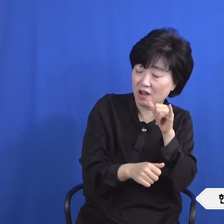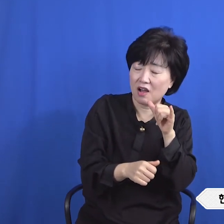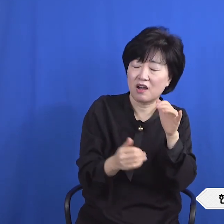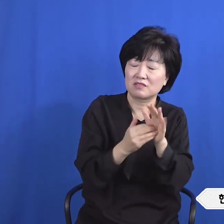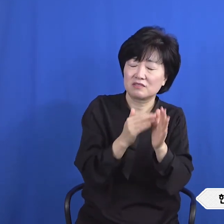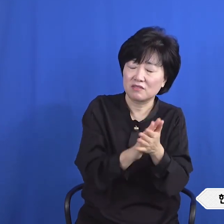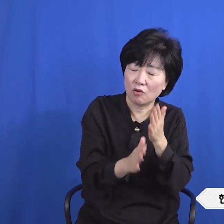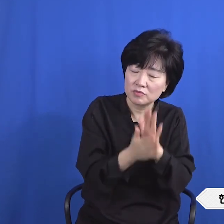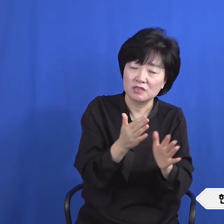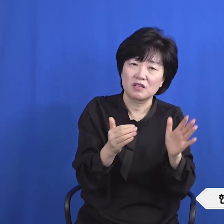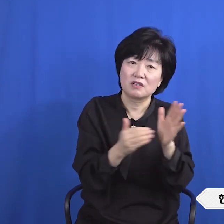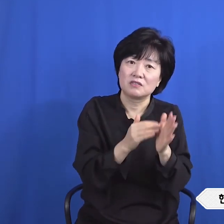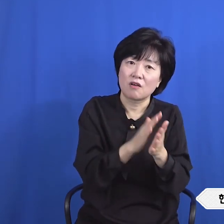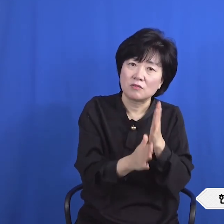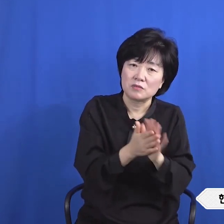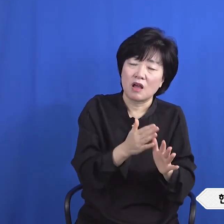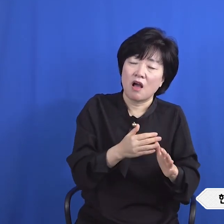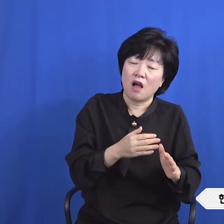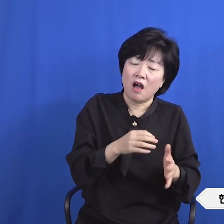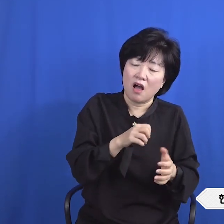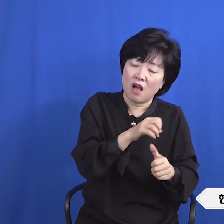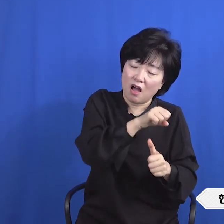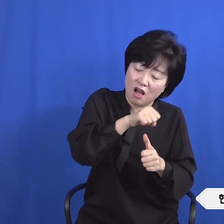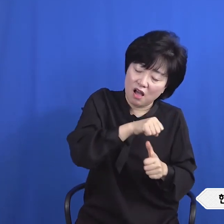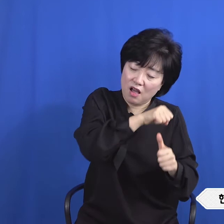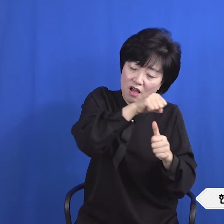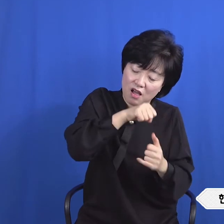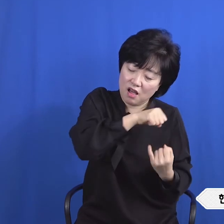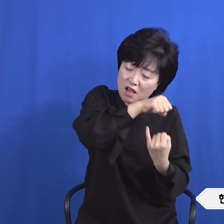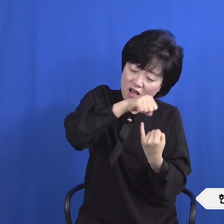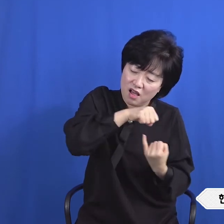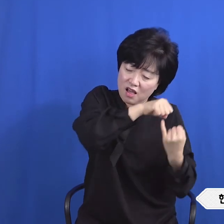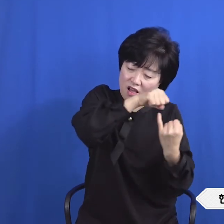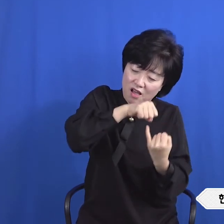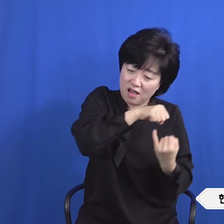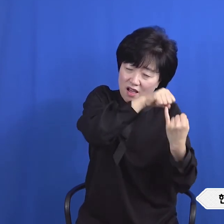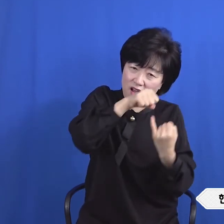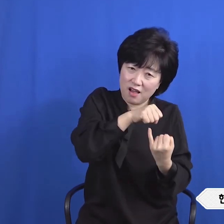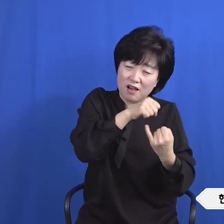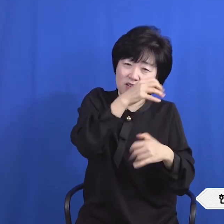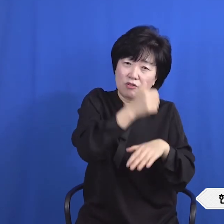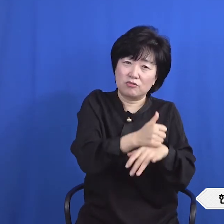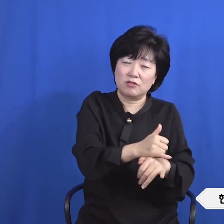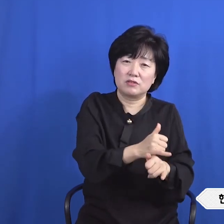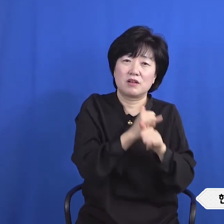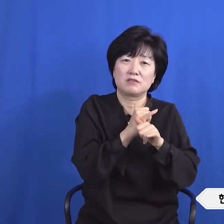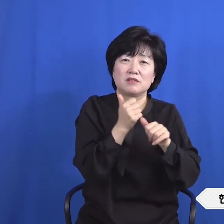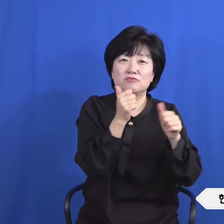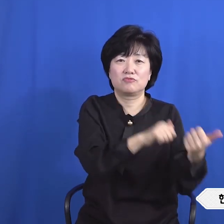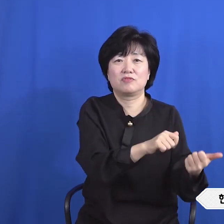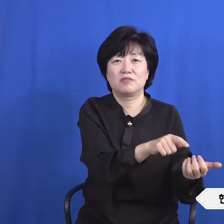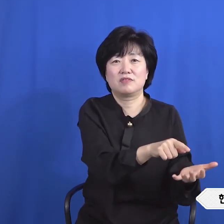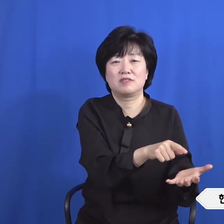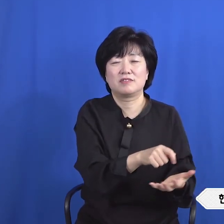끊임없이 헐떡이면서 살다가 결국은 못 견디면 그렇게 될 수밖에 없는 것입니다.